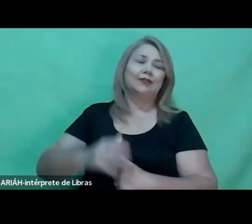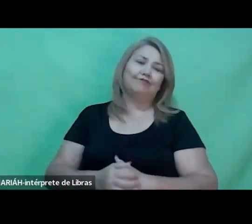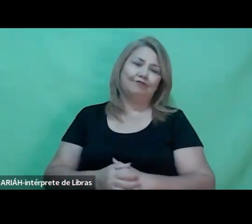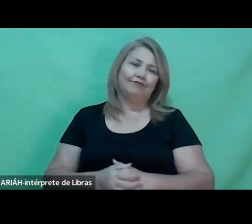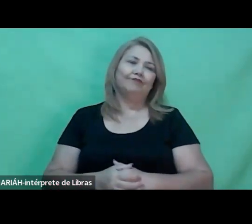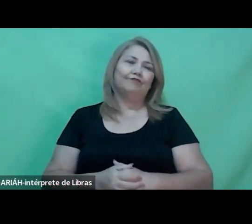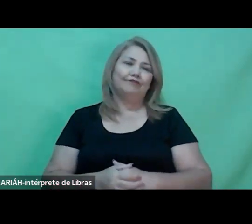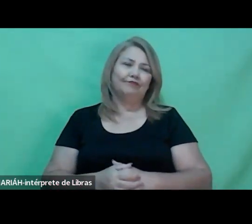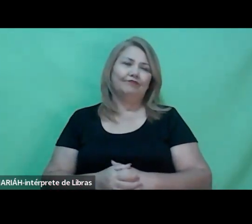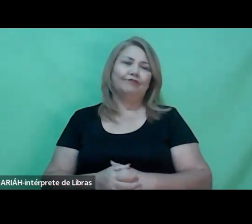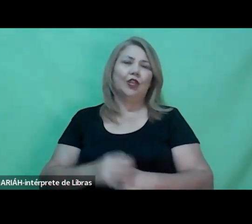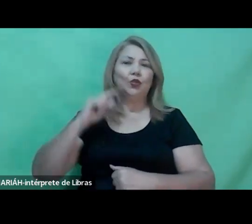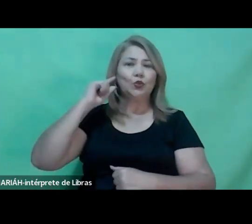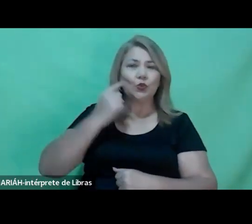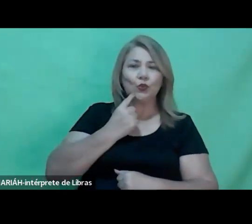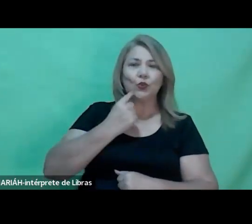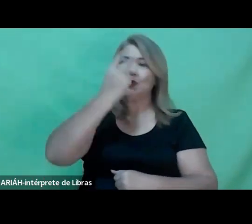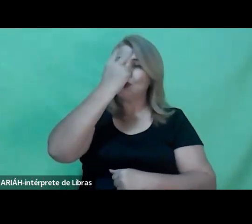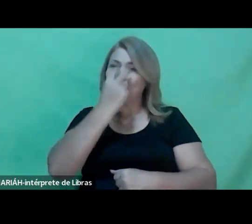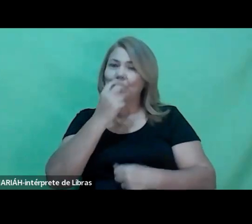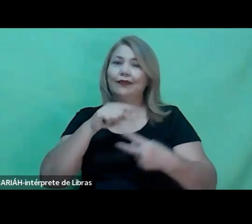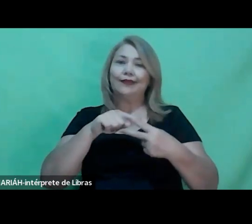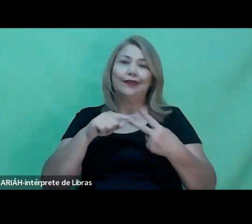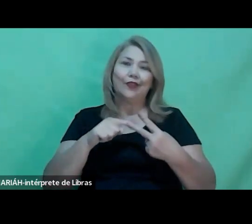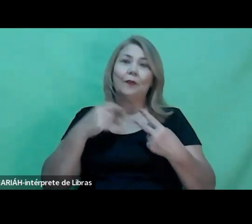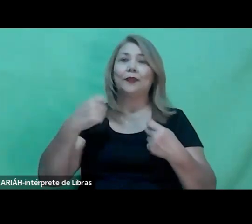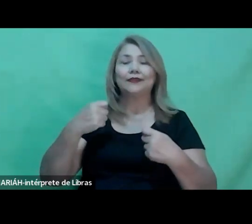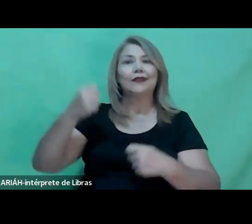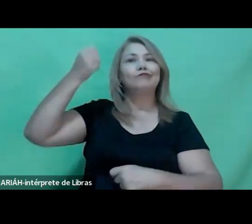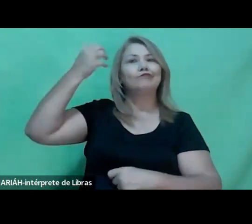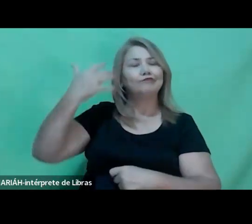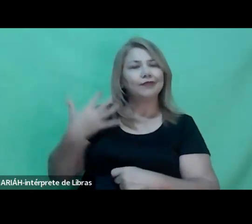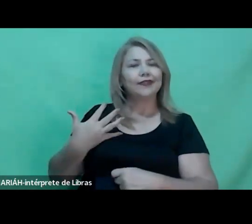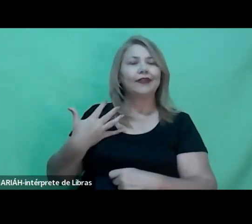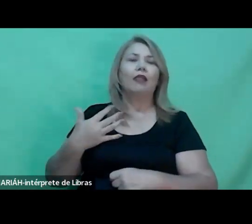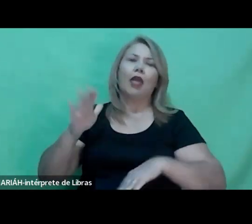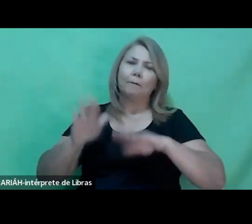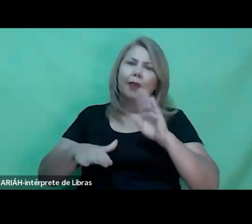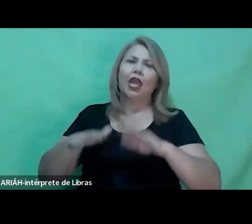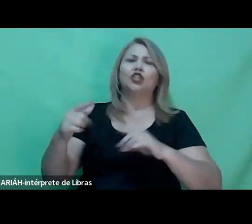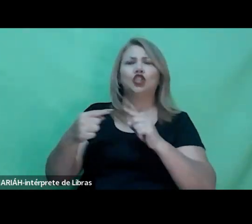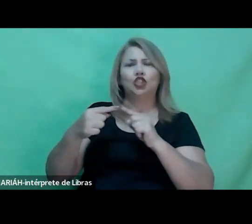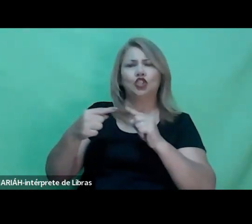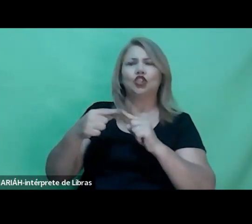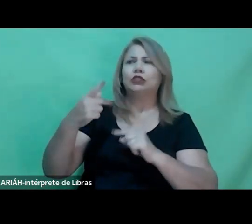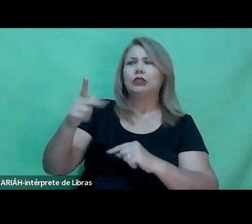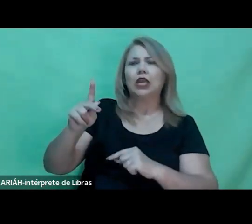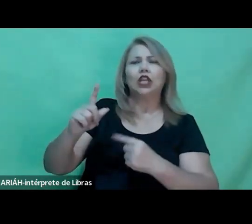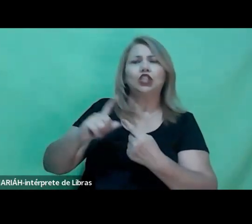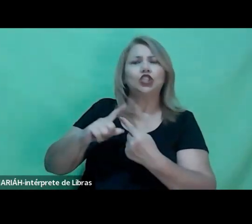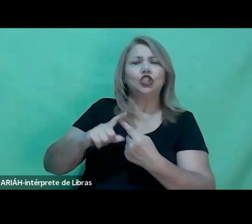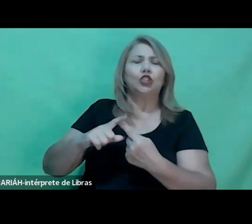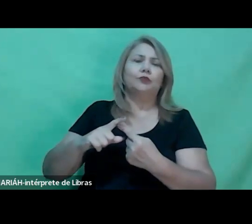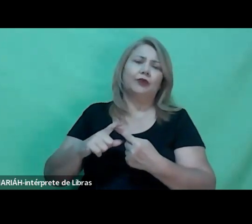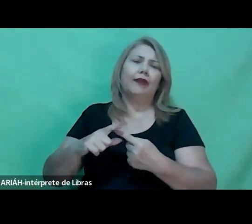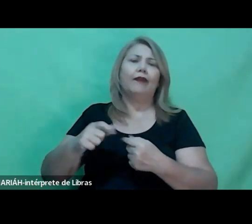todo lo que suena alrededor dependiendo de su condición particular yo voy a incluirlo en mi